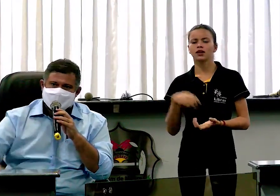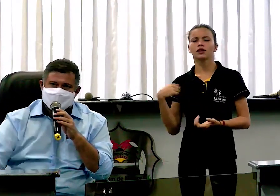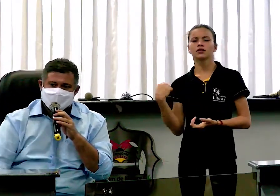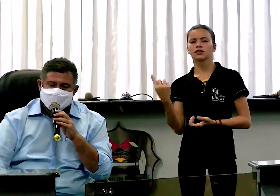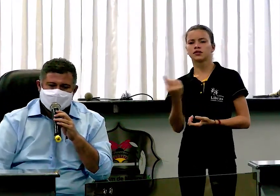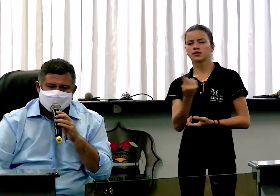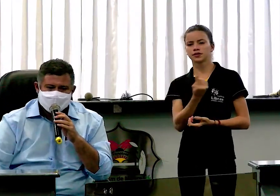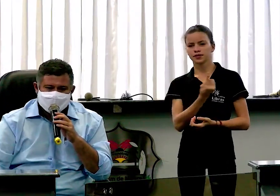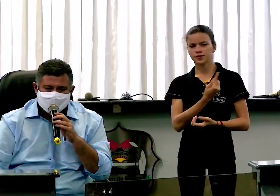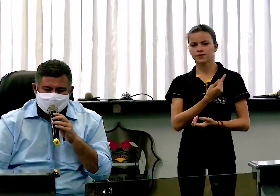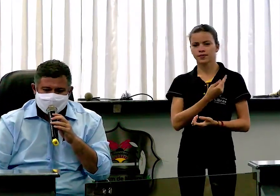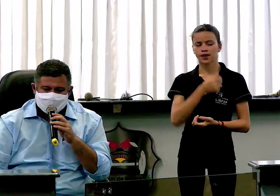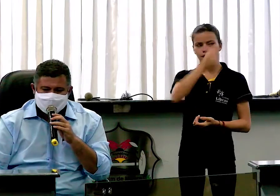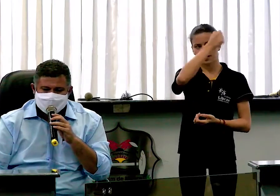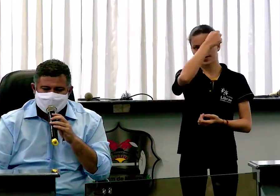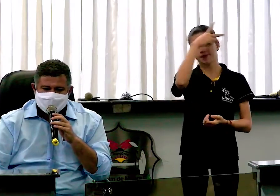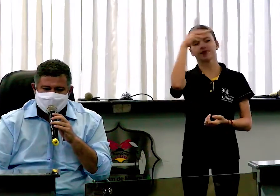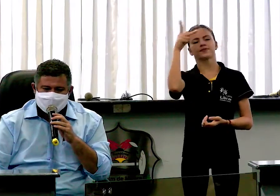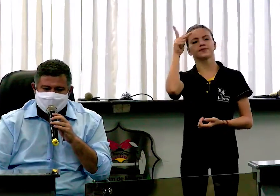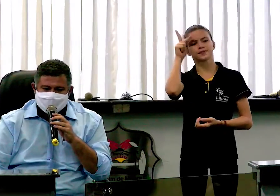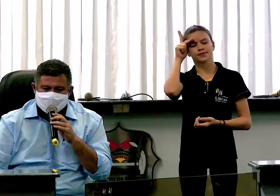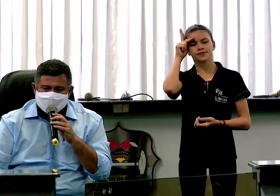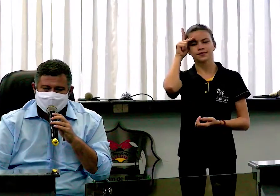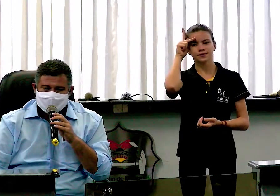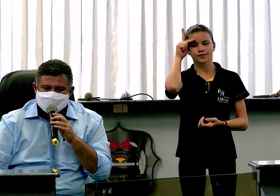passando pelo momento também de